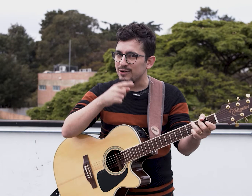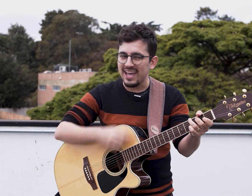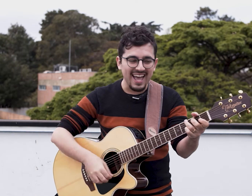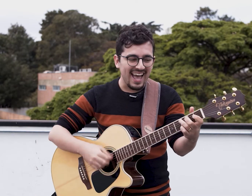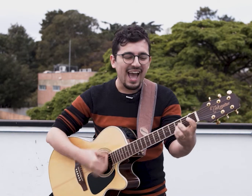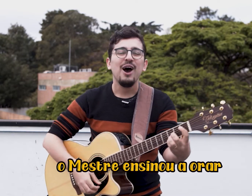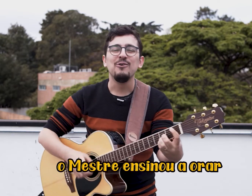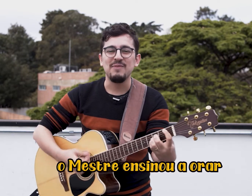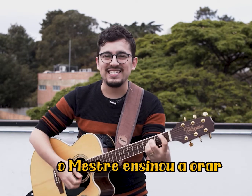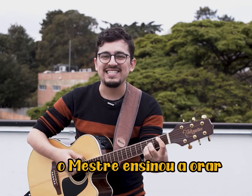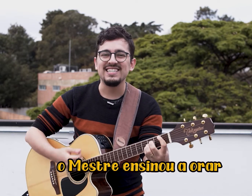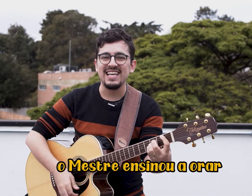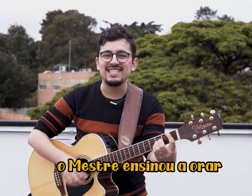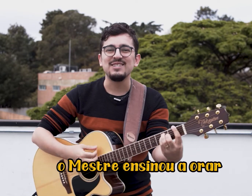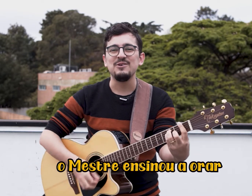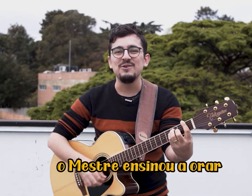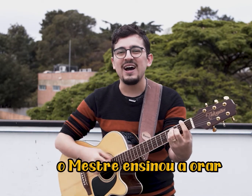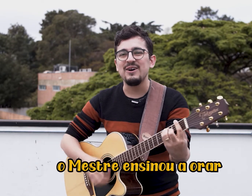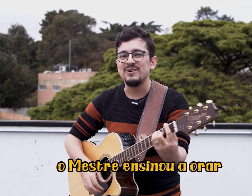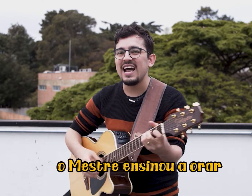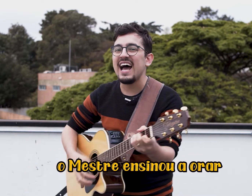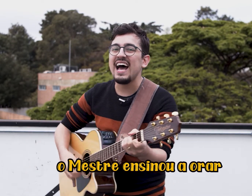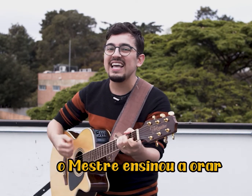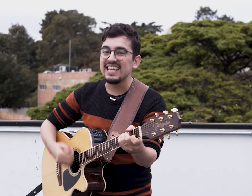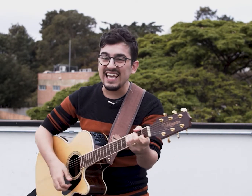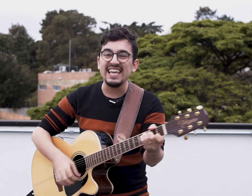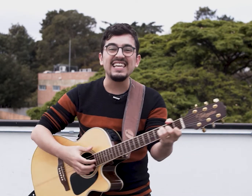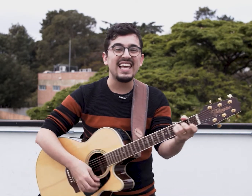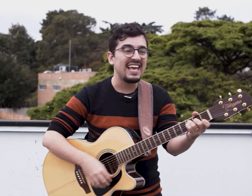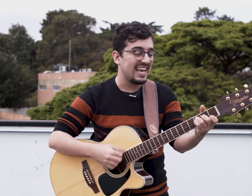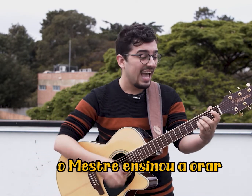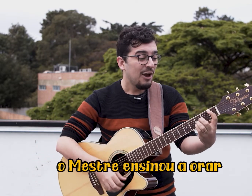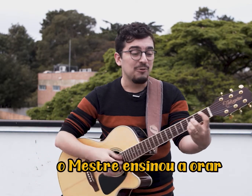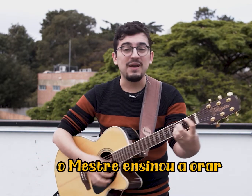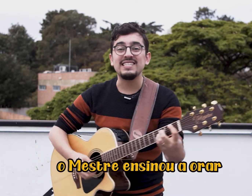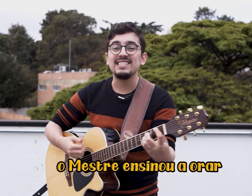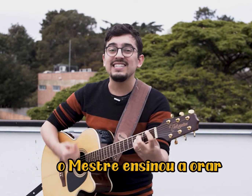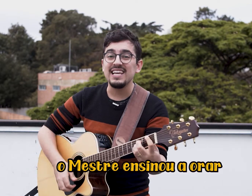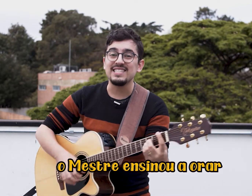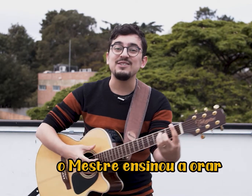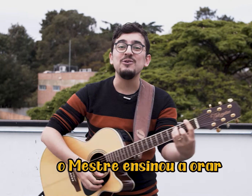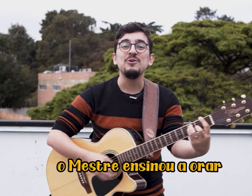quê? O mestre ensinou a orar. Yeah, yeah. O mestre ensinou a